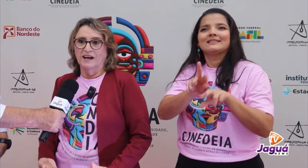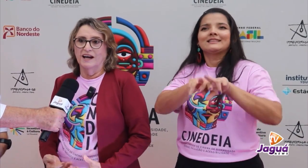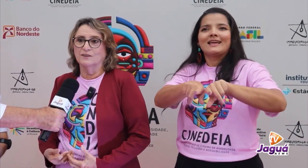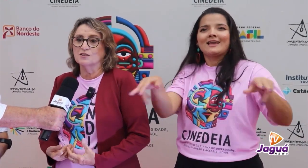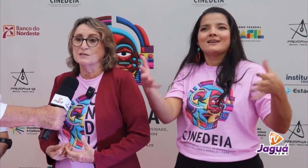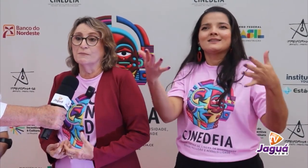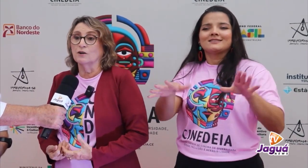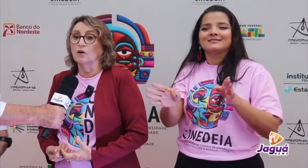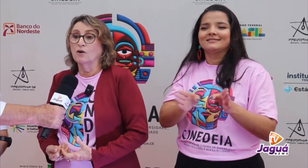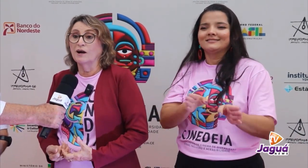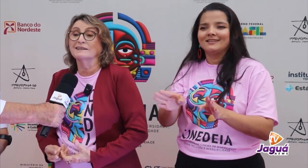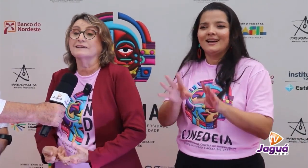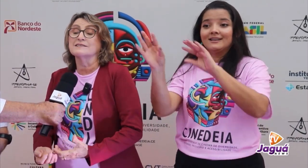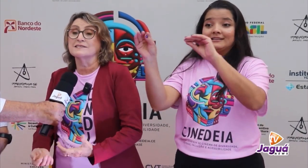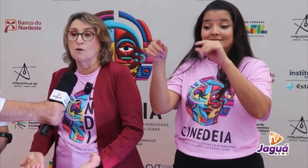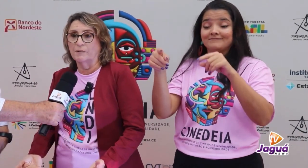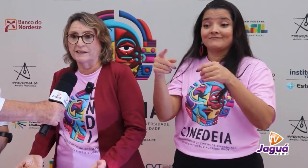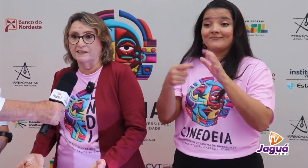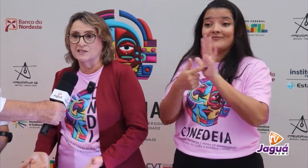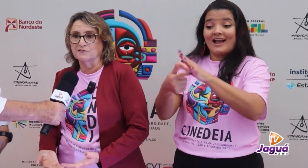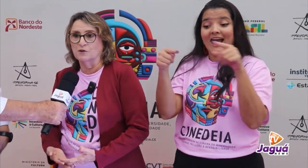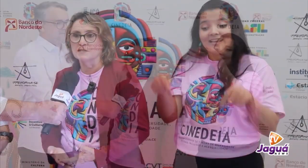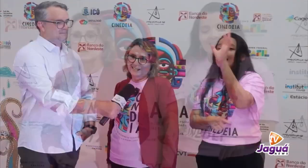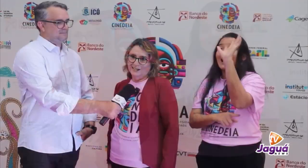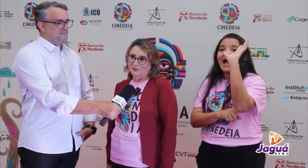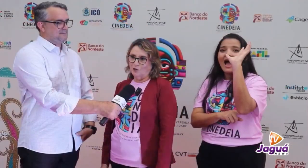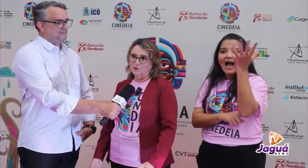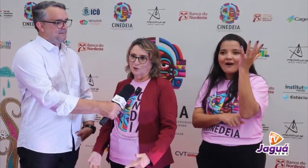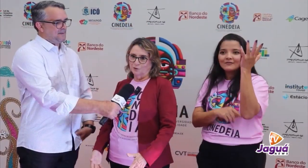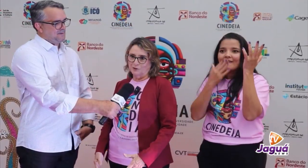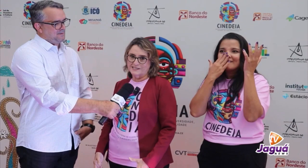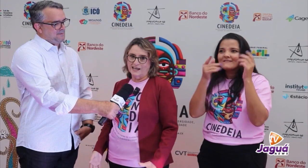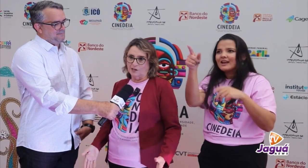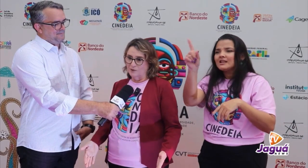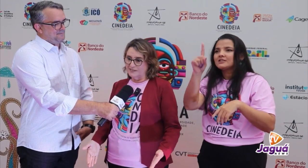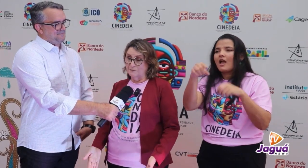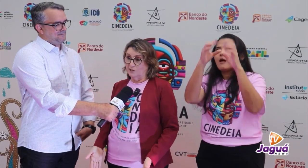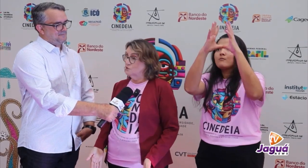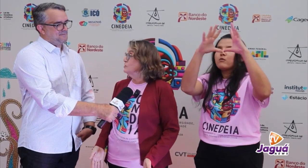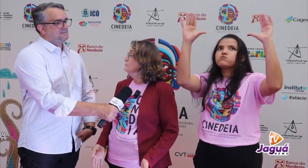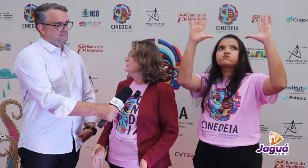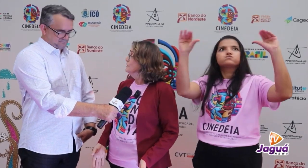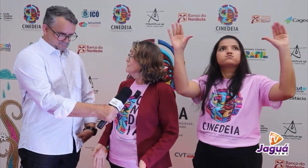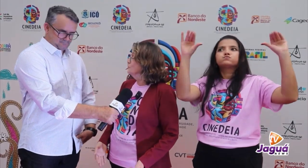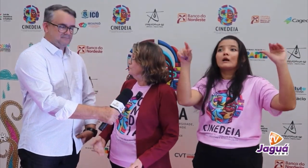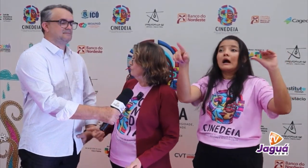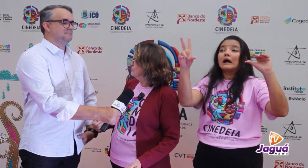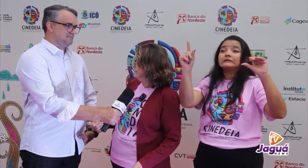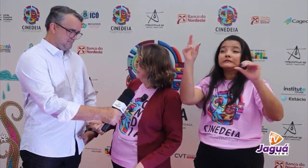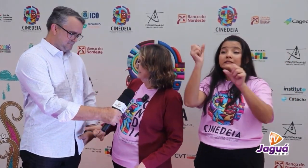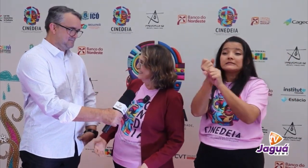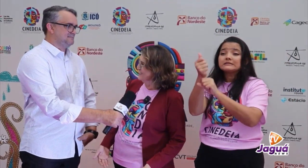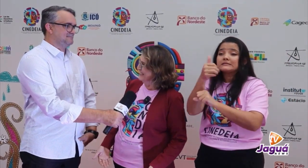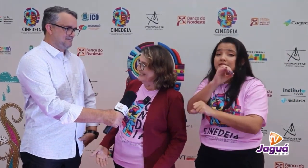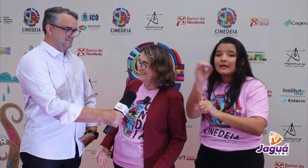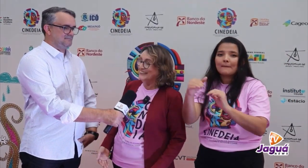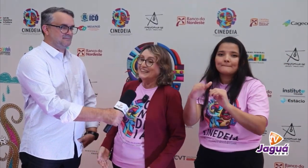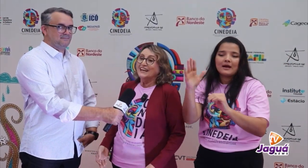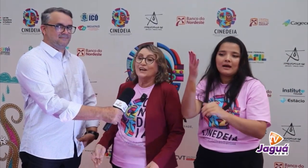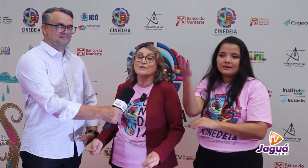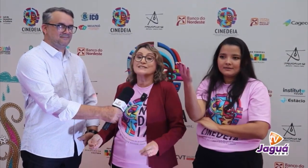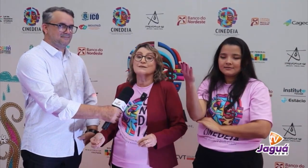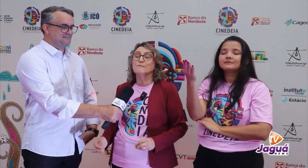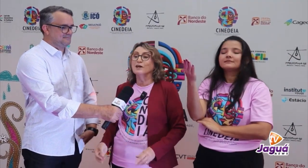diversão, a nossa maior atenção para esses filmes. Então eu digo, Lucas, que aqui é uma semente. Digo para você,